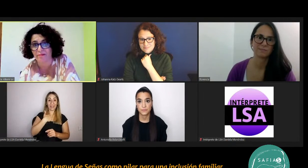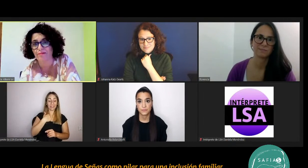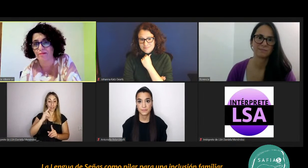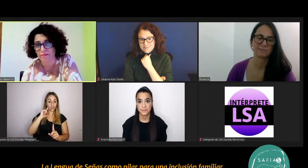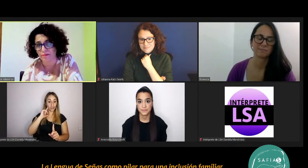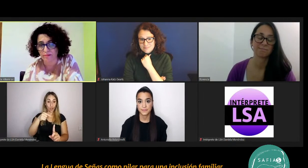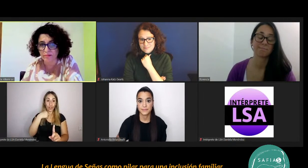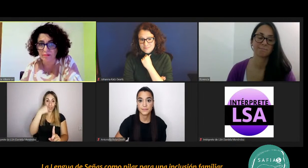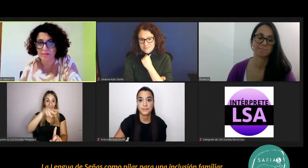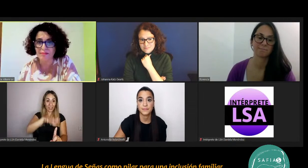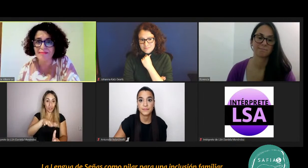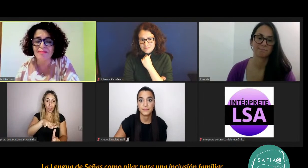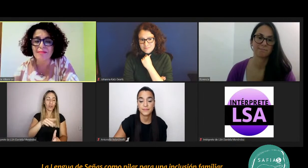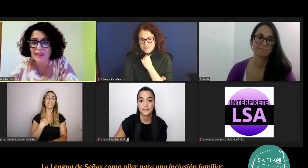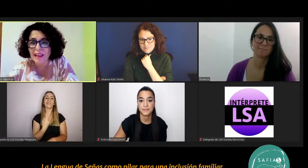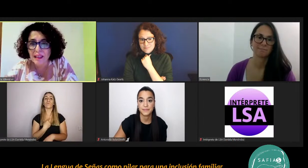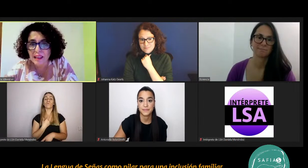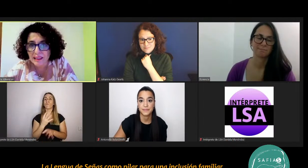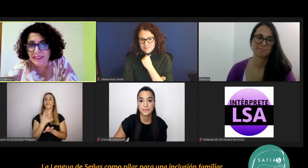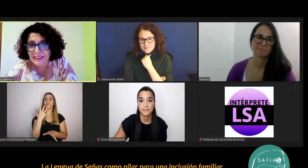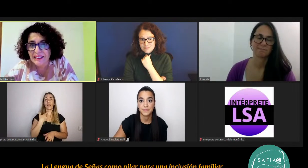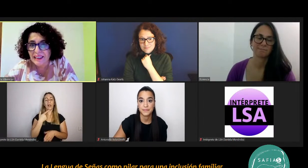oralidad.